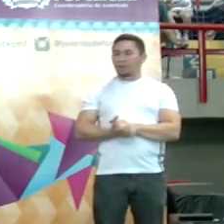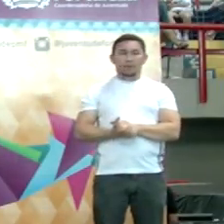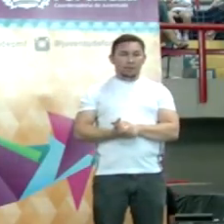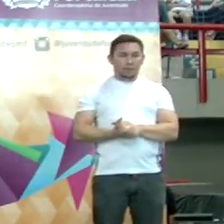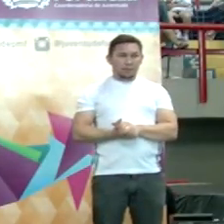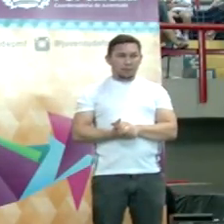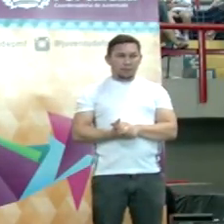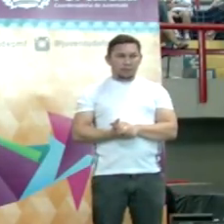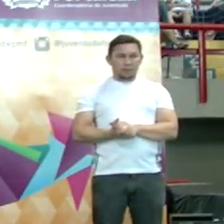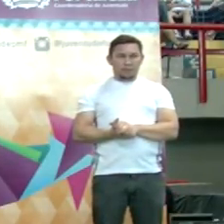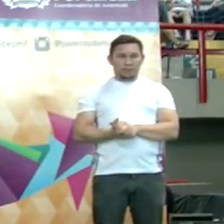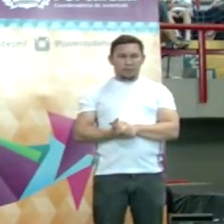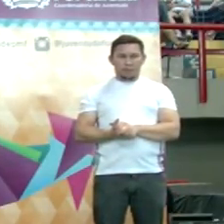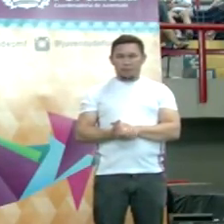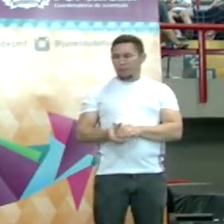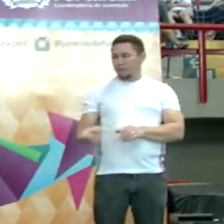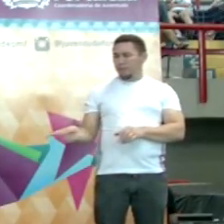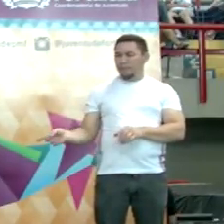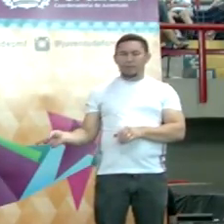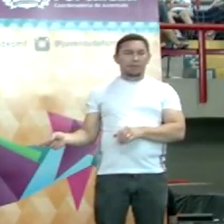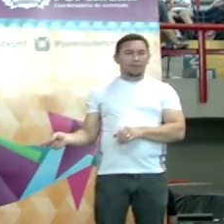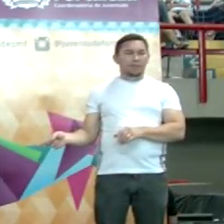Olhem para mim. Ó.